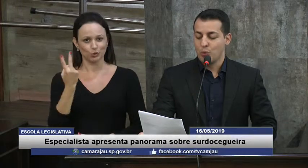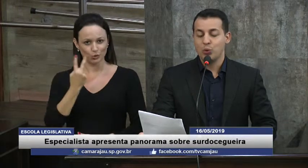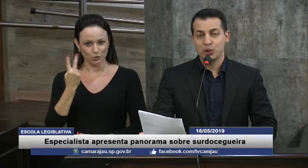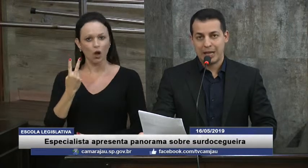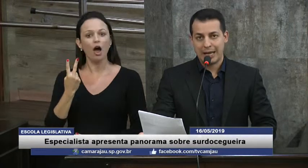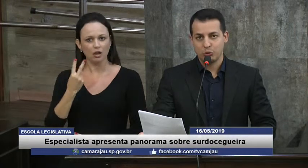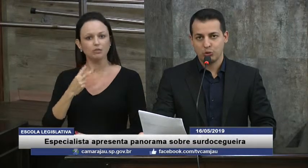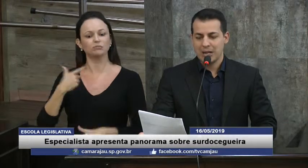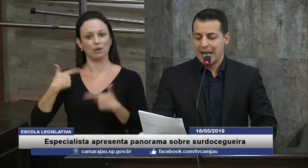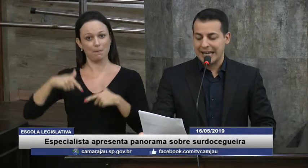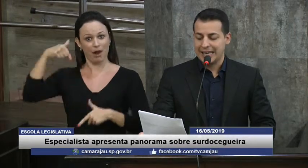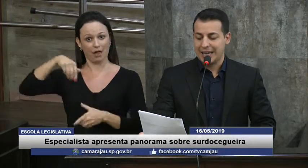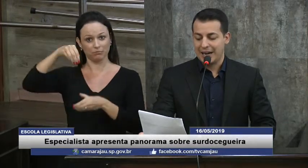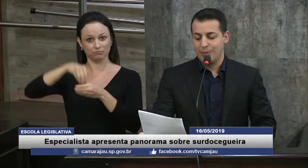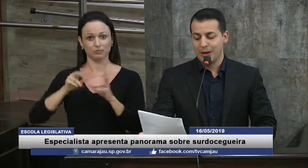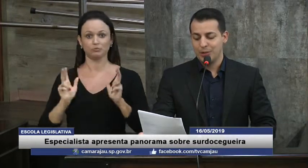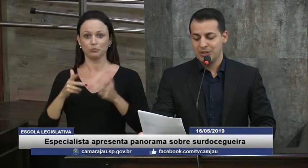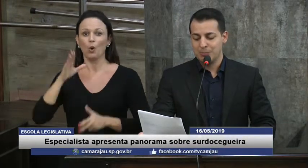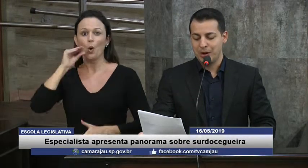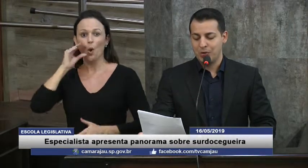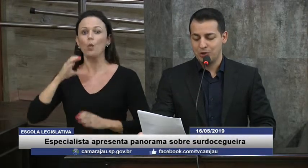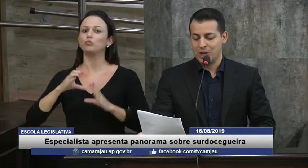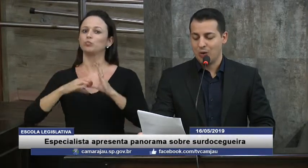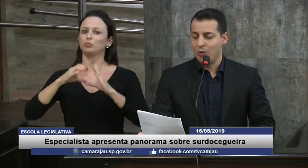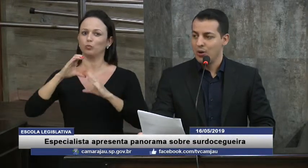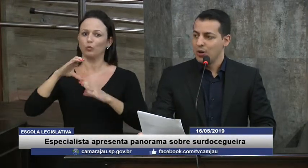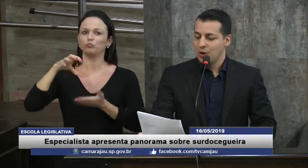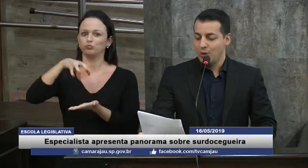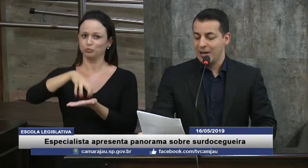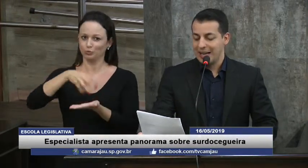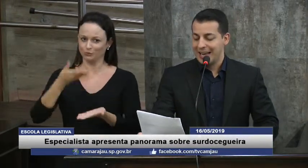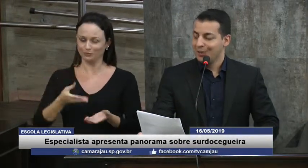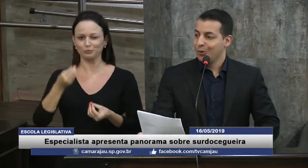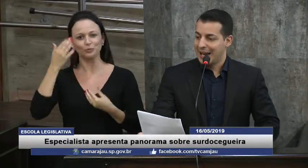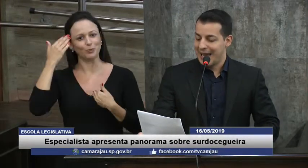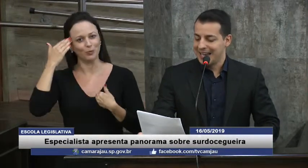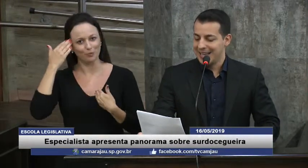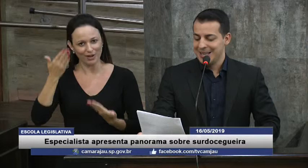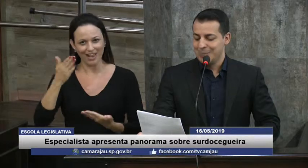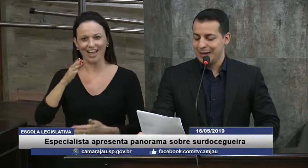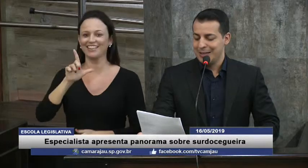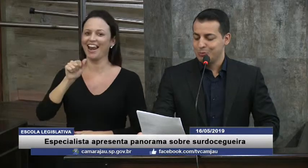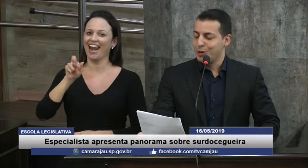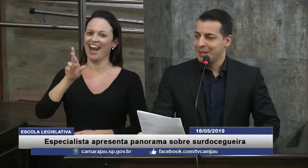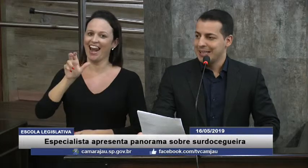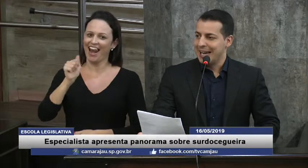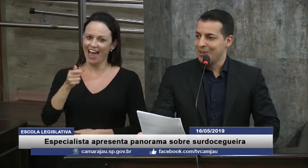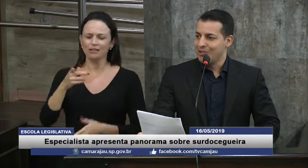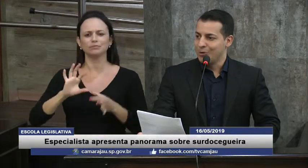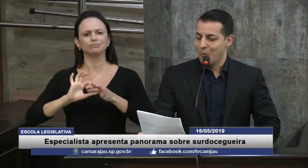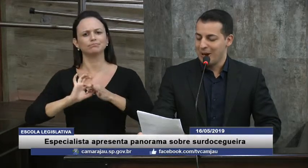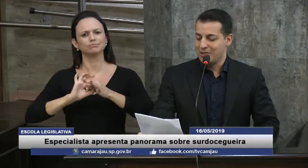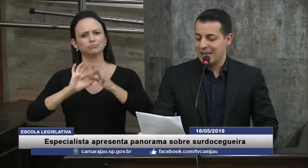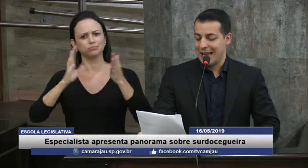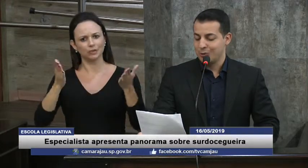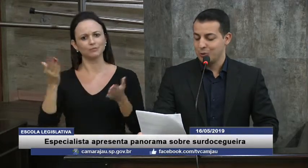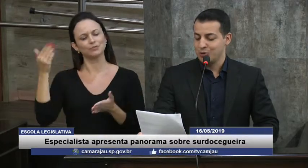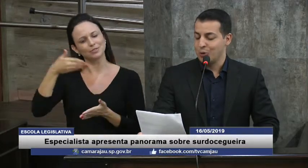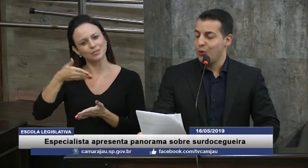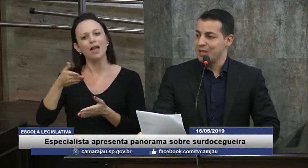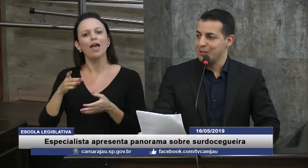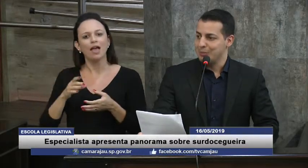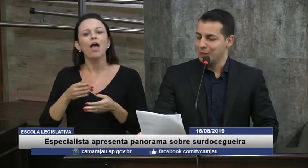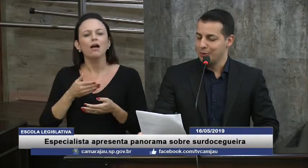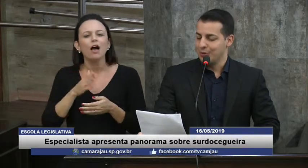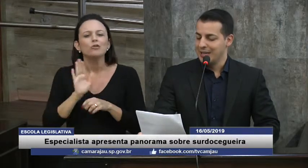servidores concursados aqui da Câmara Municipal de Jaú. Obrigado, Lara, pela disponibilidade em compartilhar todo o